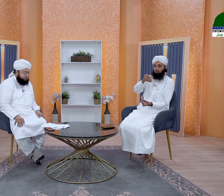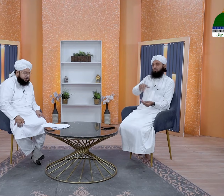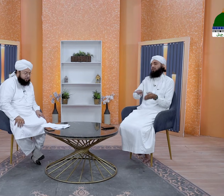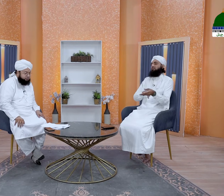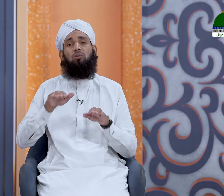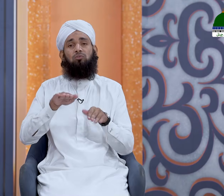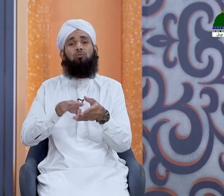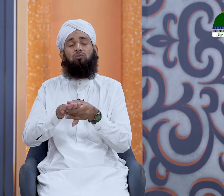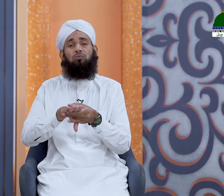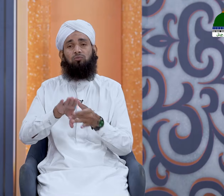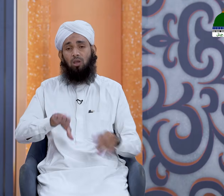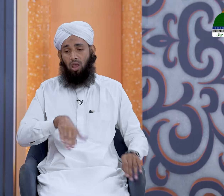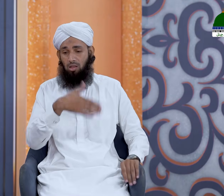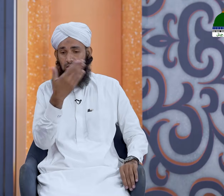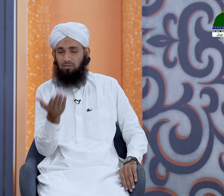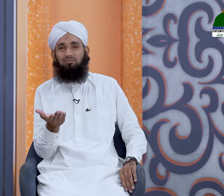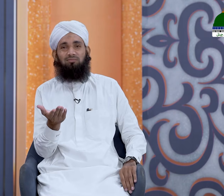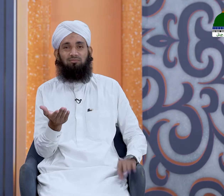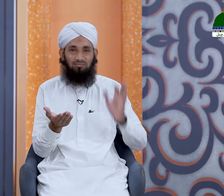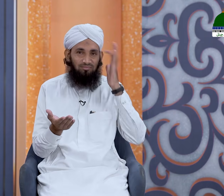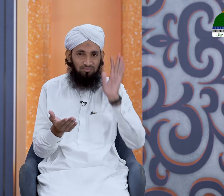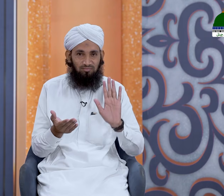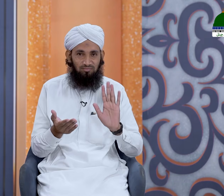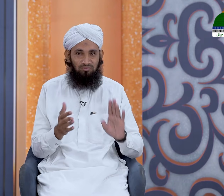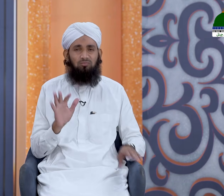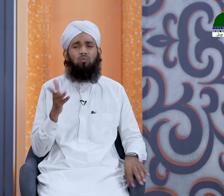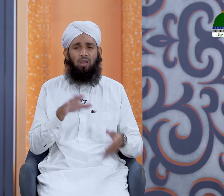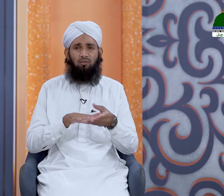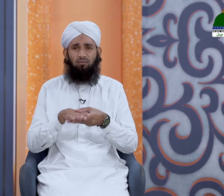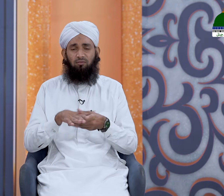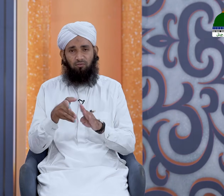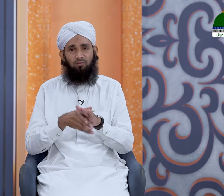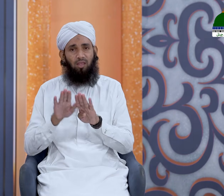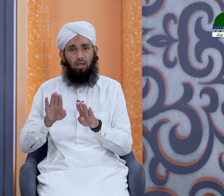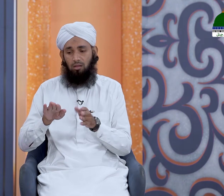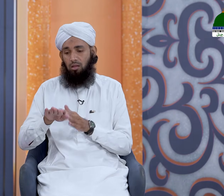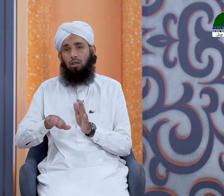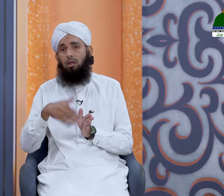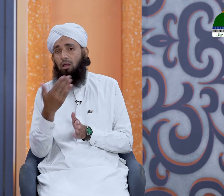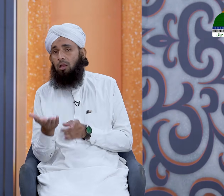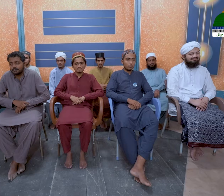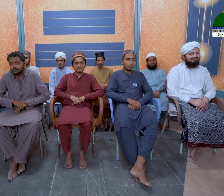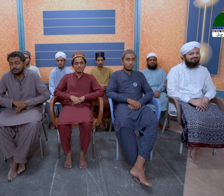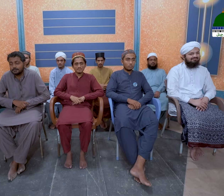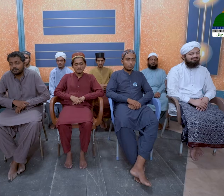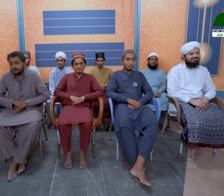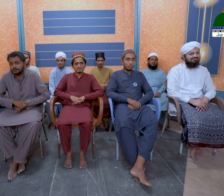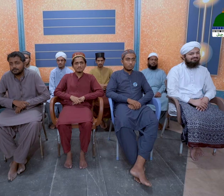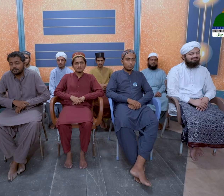رہیں. استعمال جوتا، یعنی کوئی بندہ شوز پہن رہا ہے، اگر وہ الٹا ہو تو سیدھا کر دیجئے، ورنہ فقر و تنگ دستی